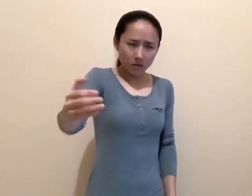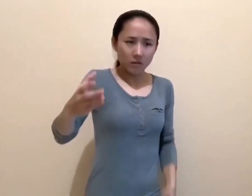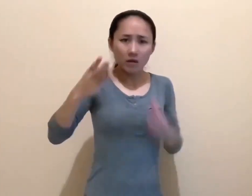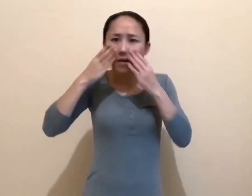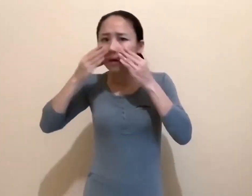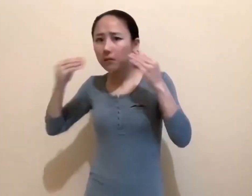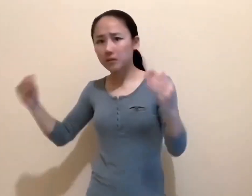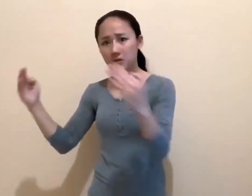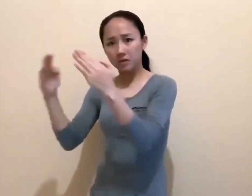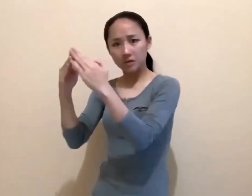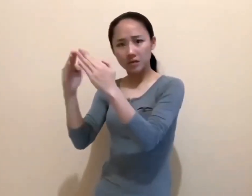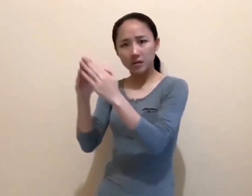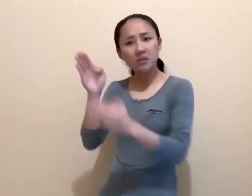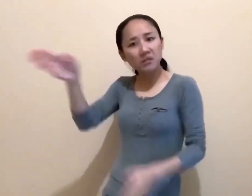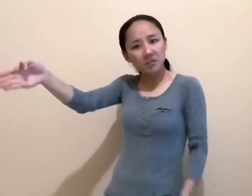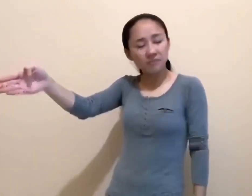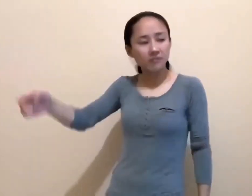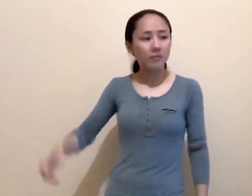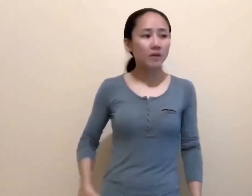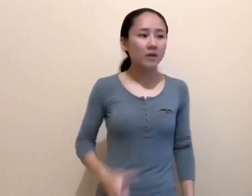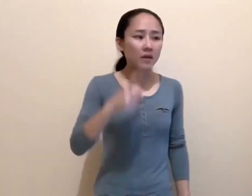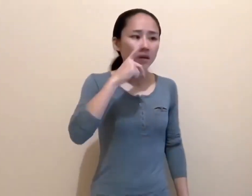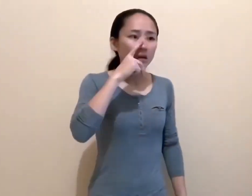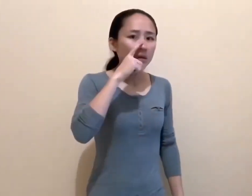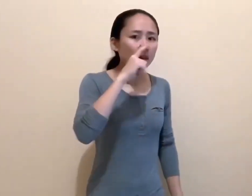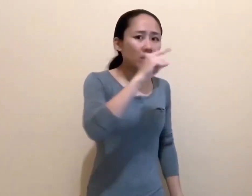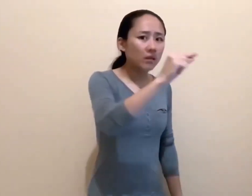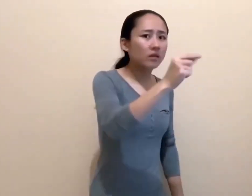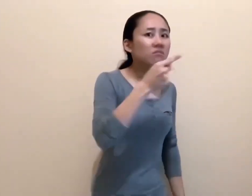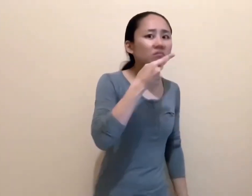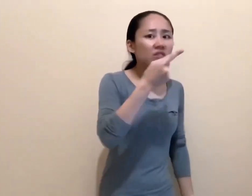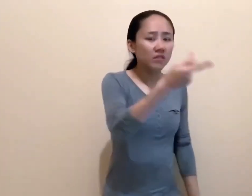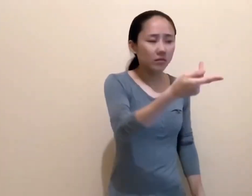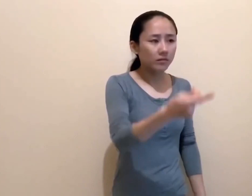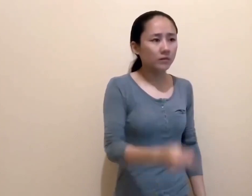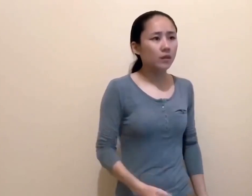já que já havia ido à casa da raposa.